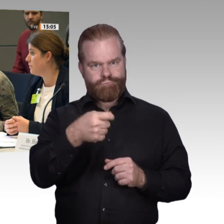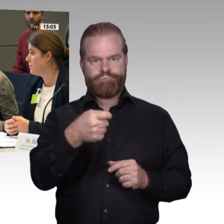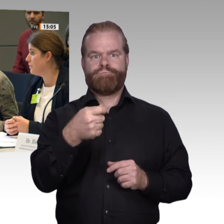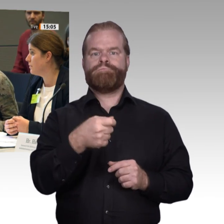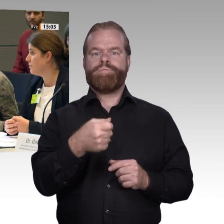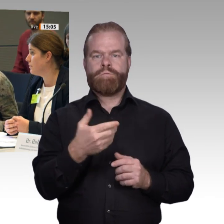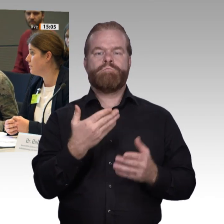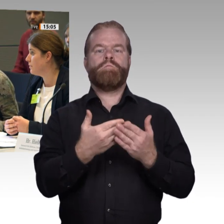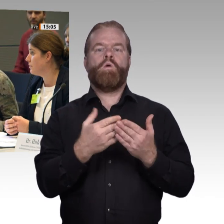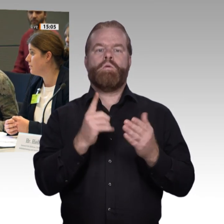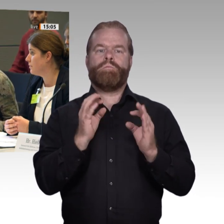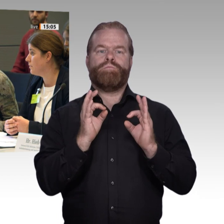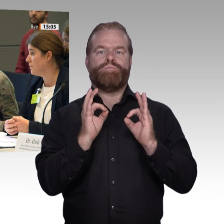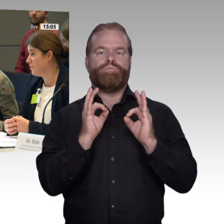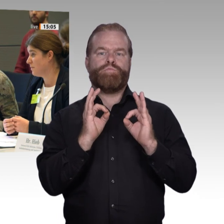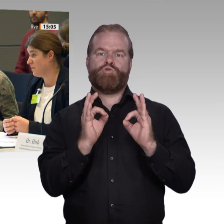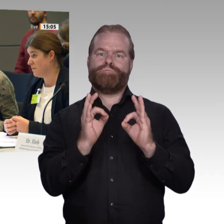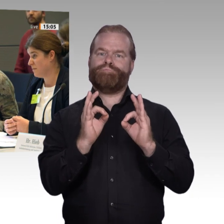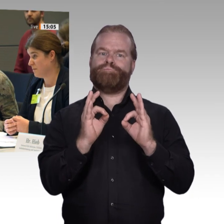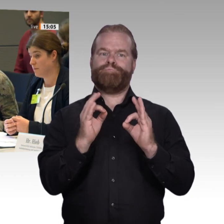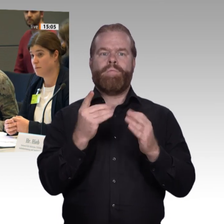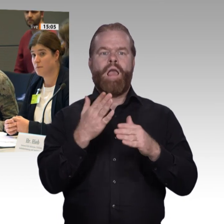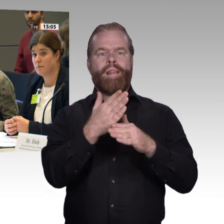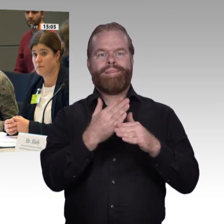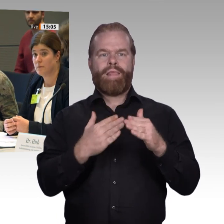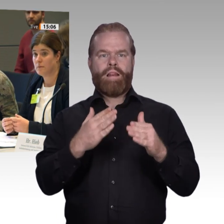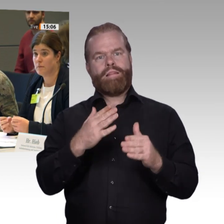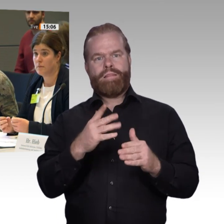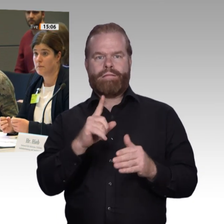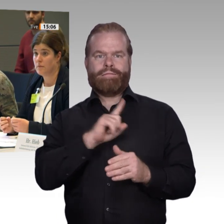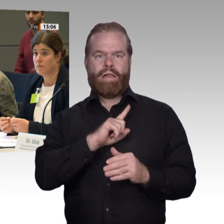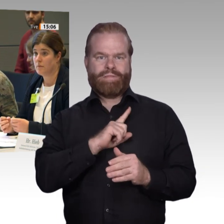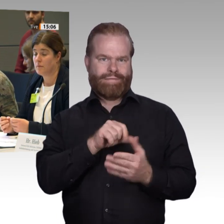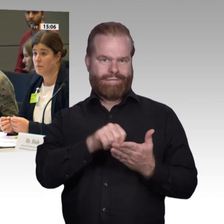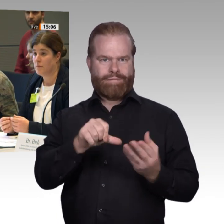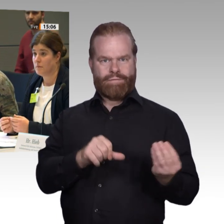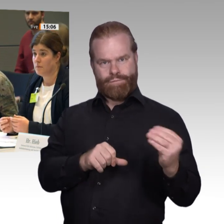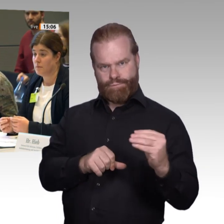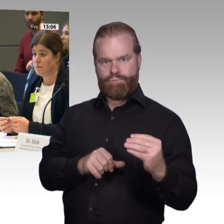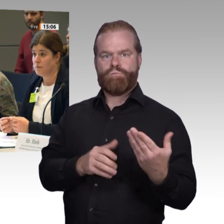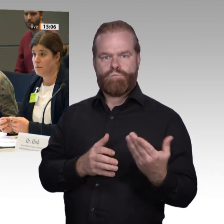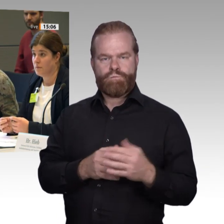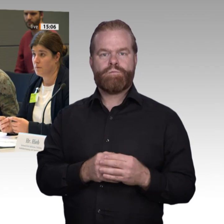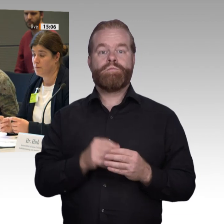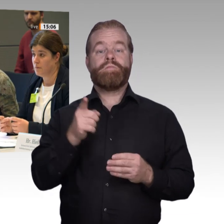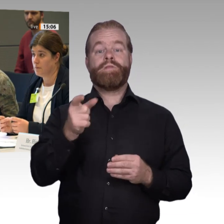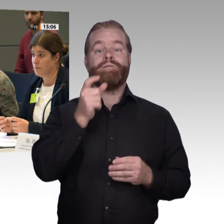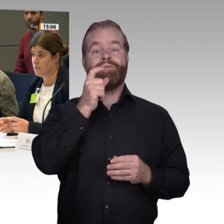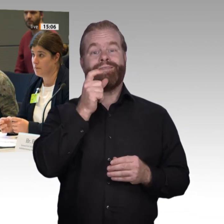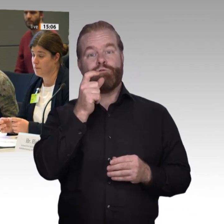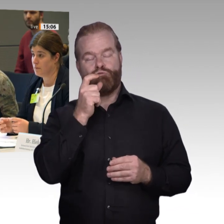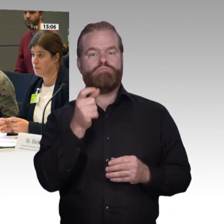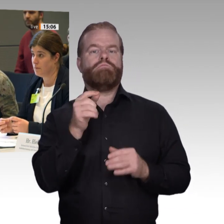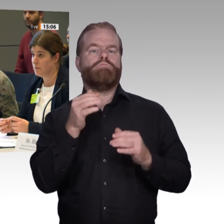Grunde genommen einen Grundbetrag, der meist nicht ausreicht, um eine Grundversorgung zu gewährleisten. Und wenn dann die pflegebedürftigen Menschen